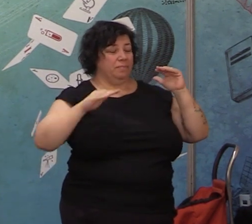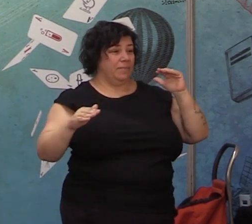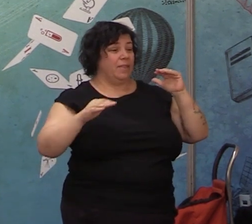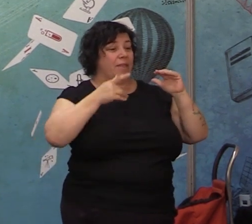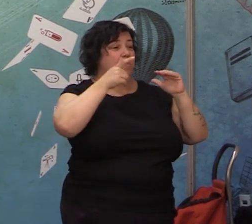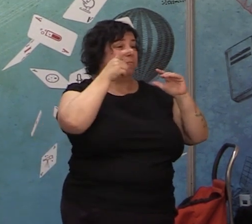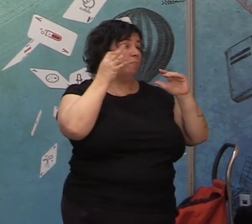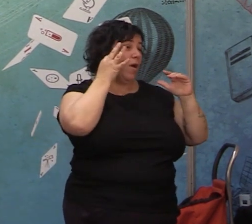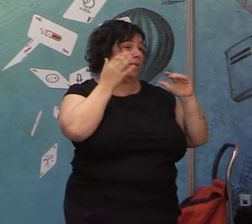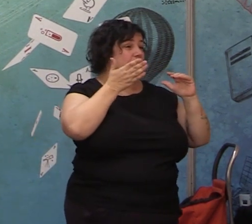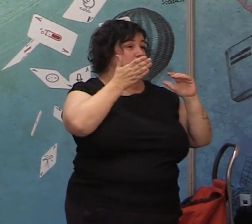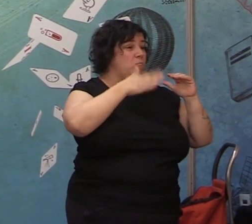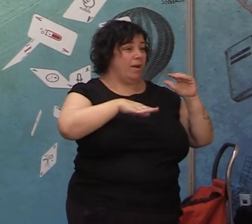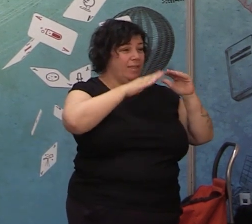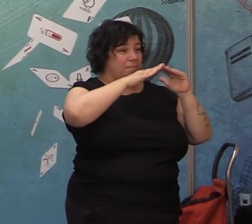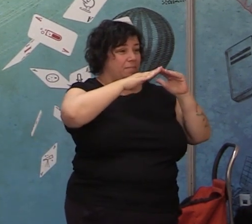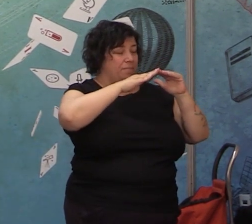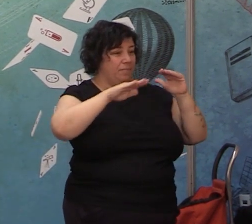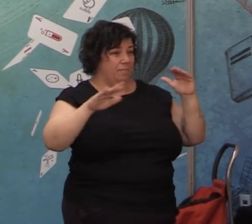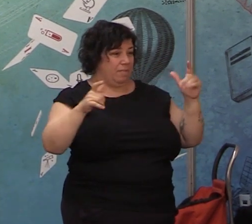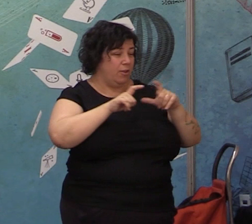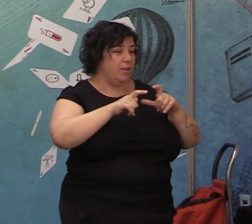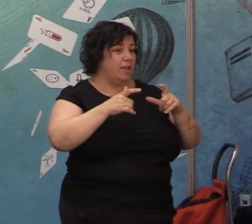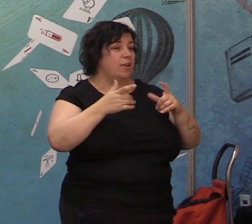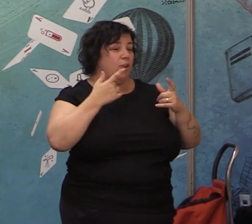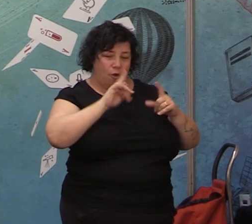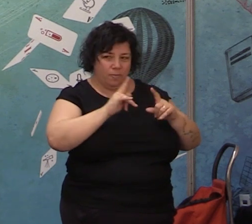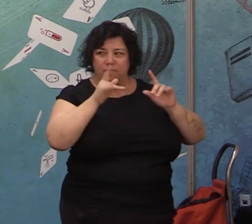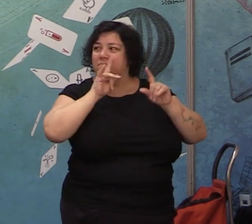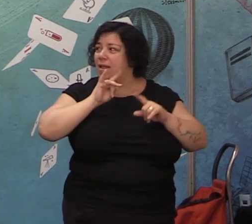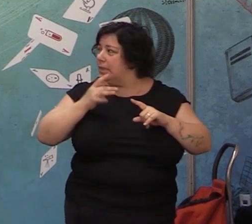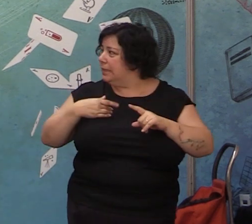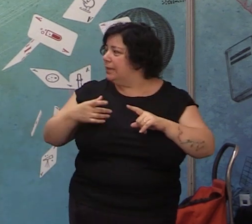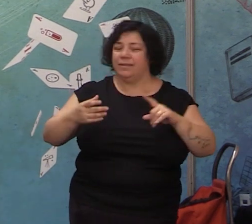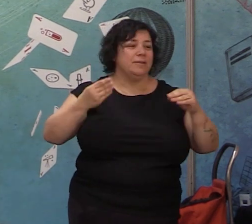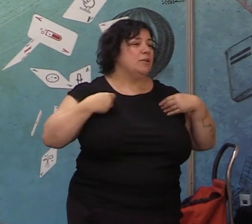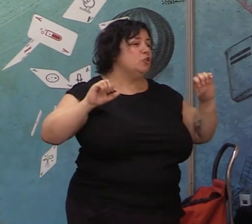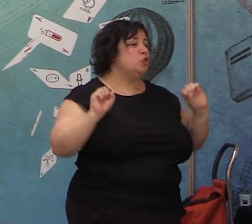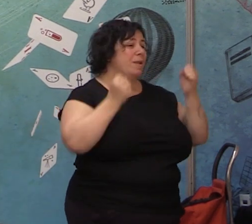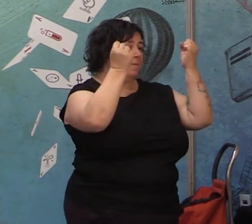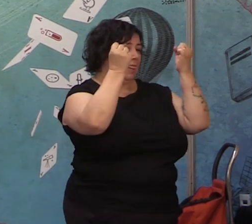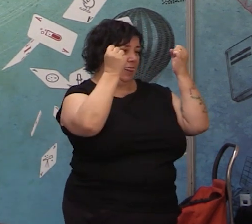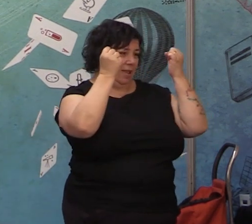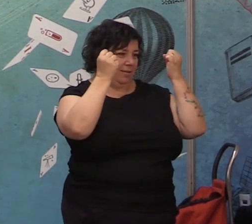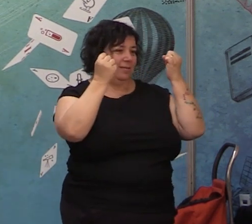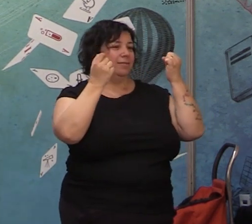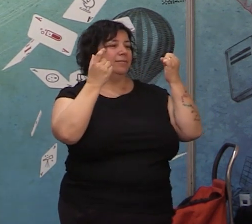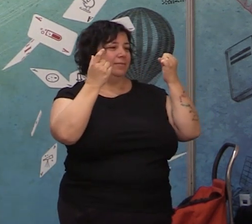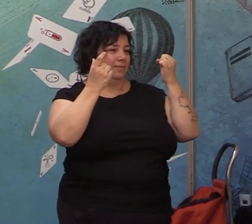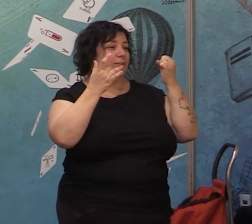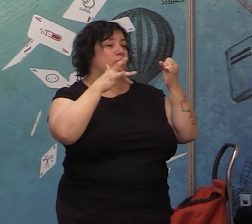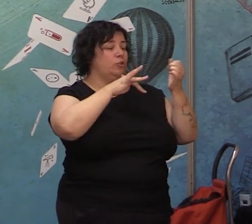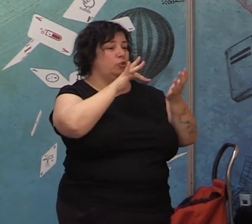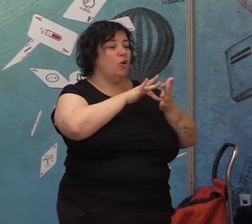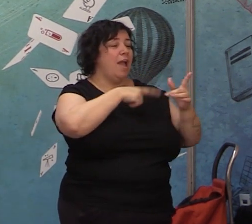mortalidad. Perdón, la supervivencia. Es la supervivencia en personas que han tenido